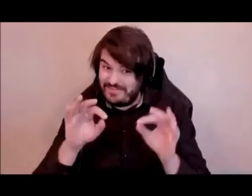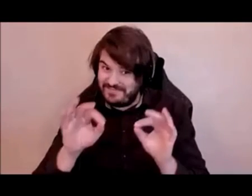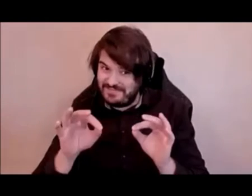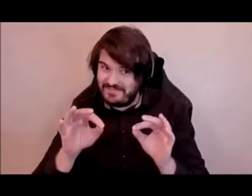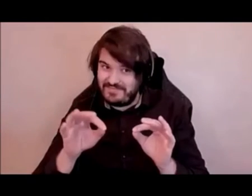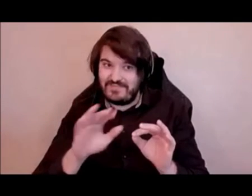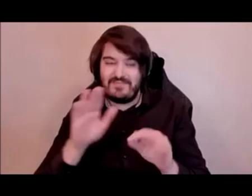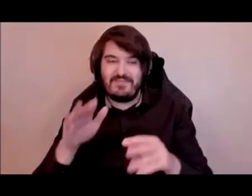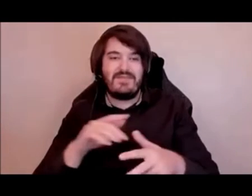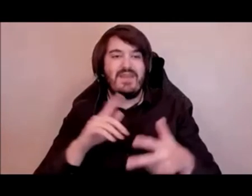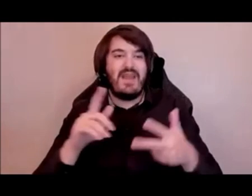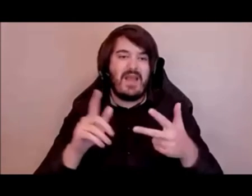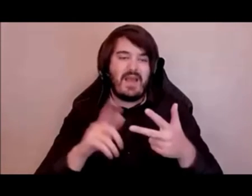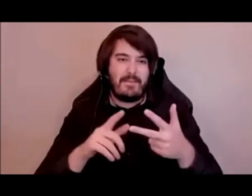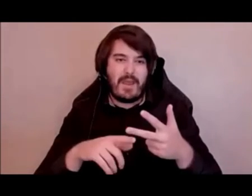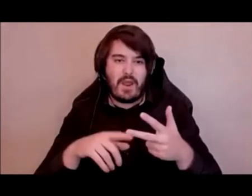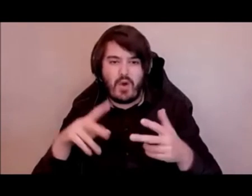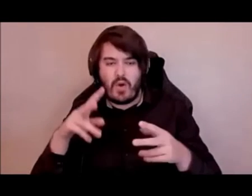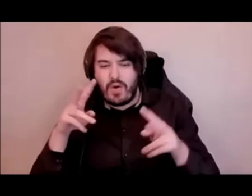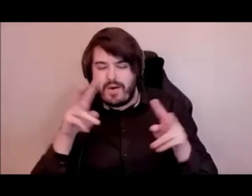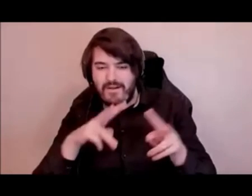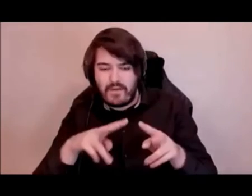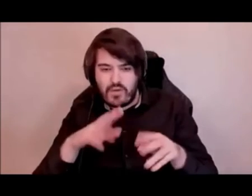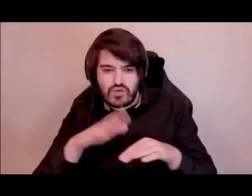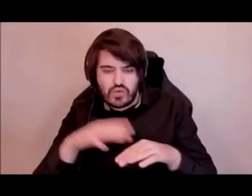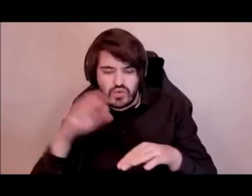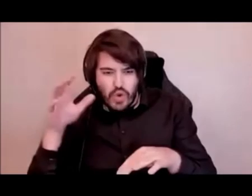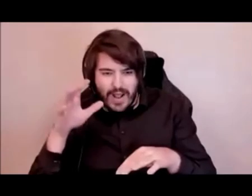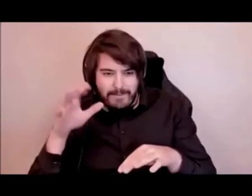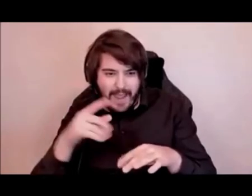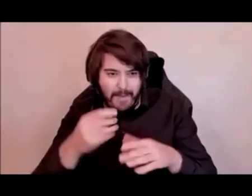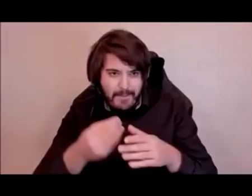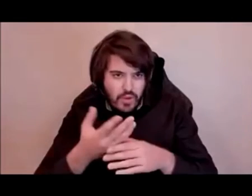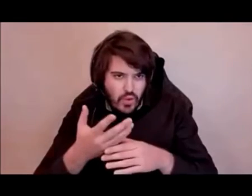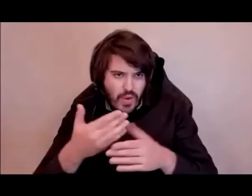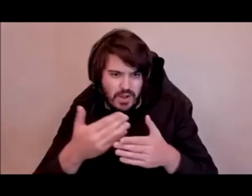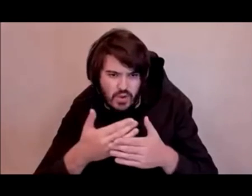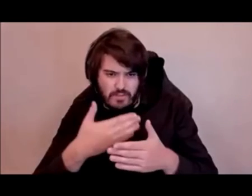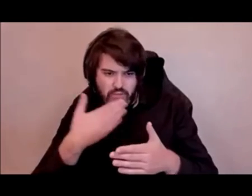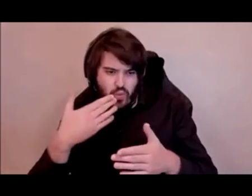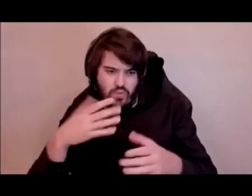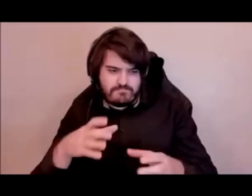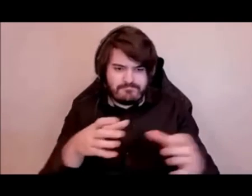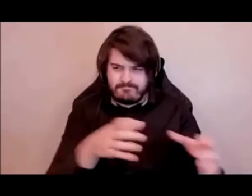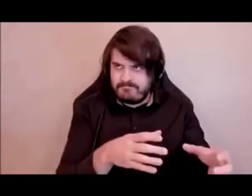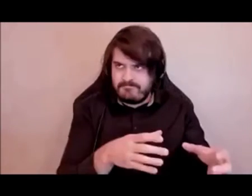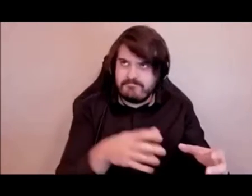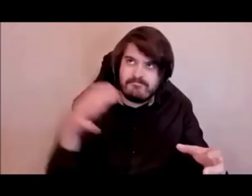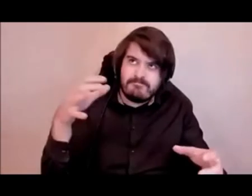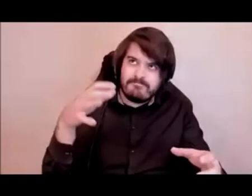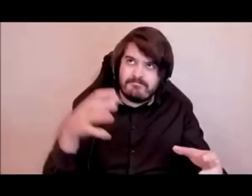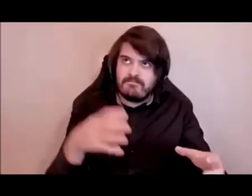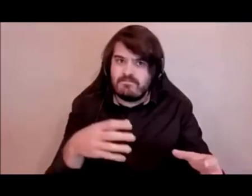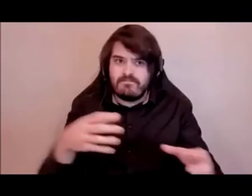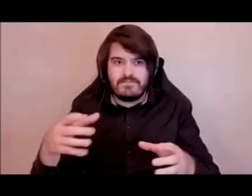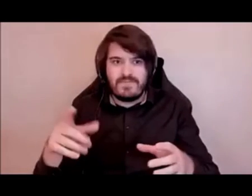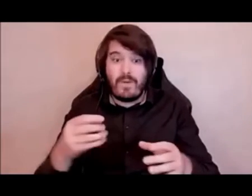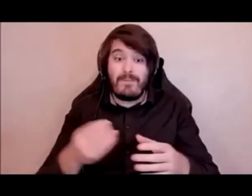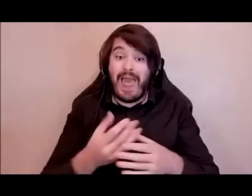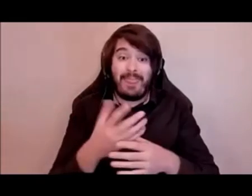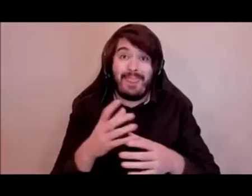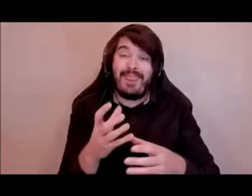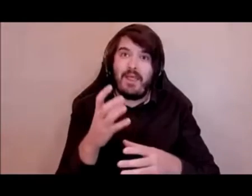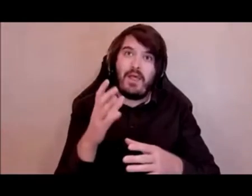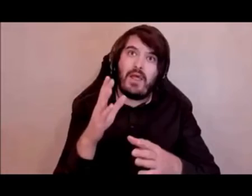des plantules. On regarde est-ce que, je devrais les déplacer parce que des fois, on va voir nos plantes qui